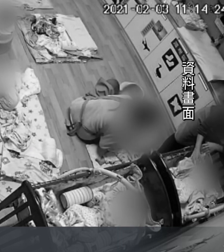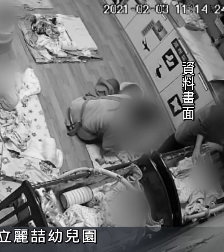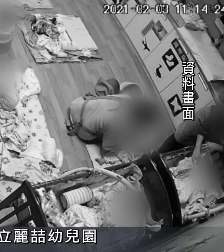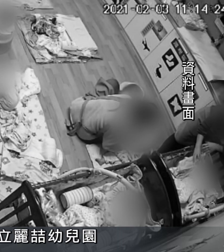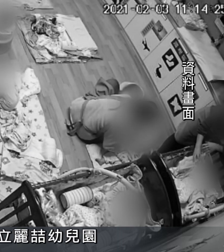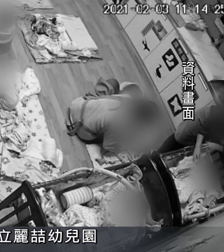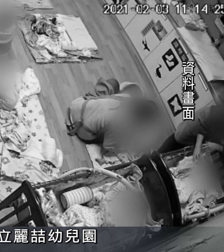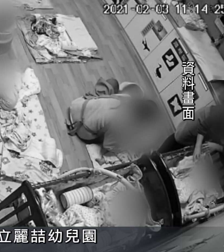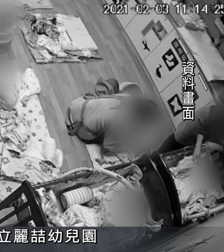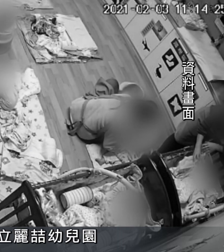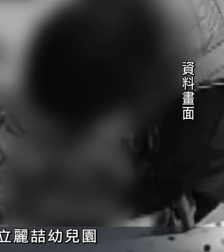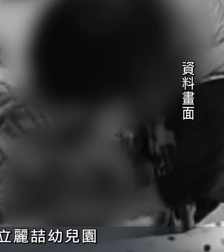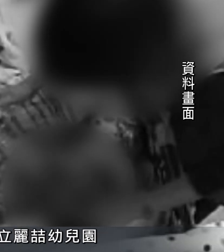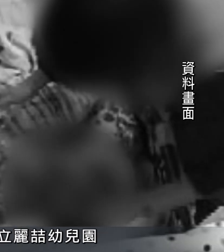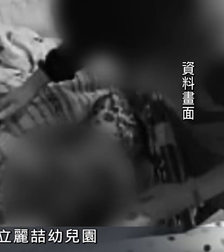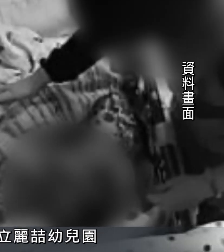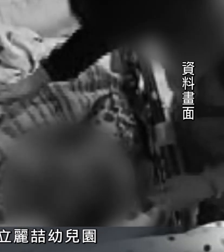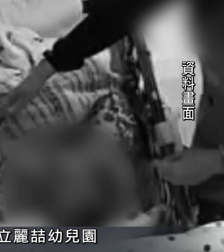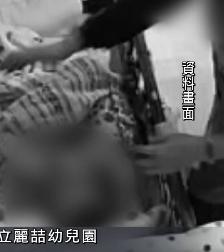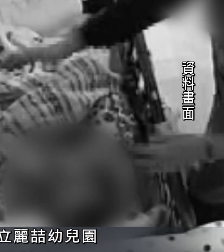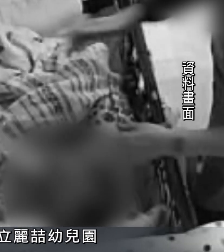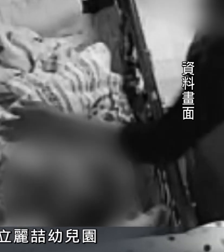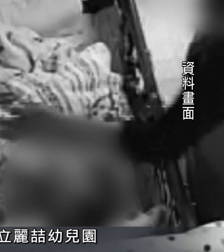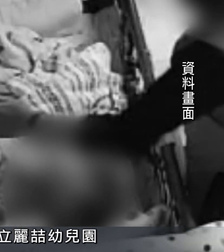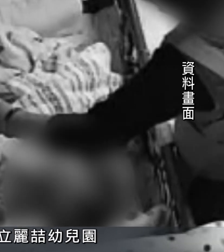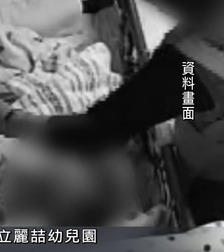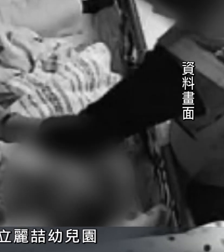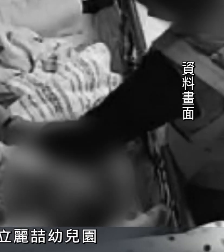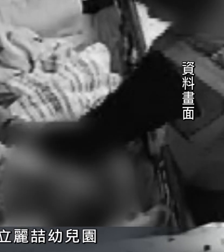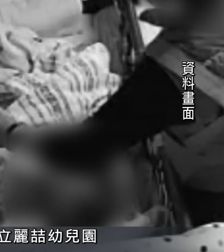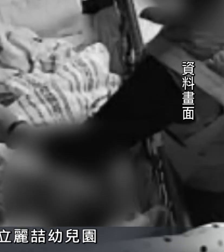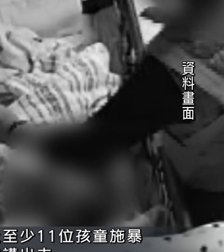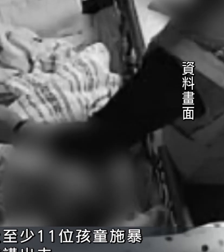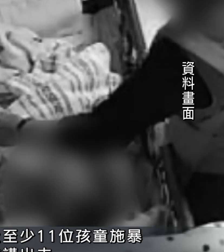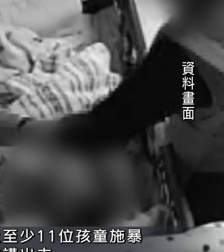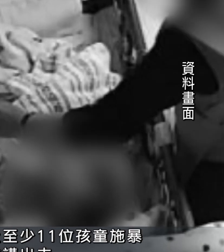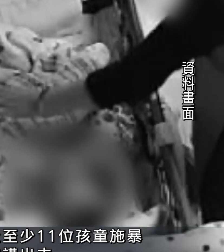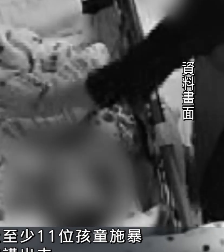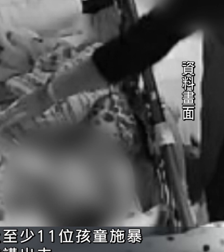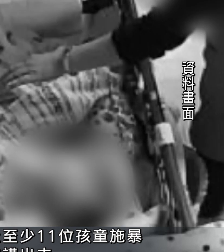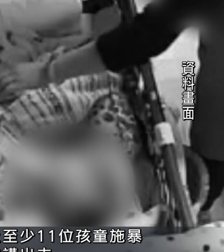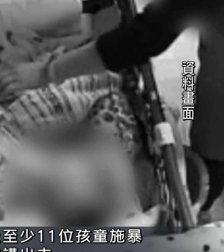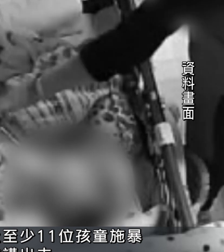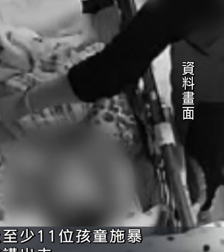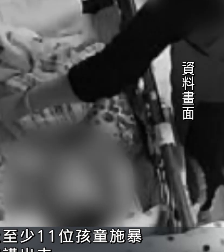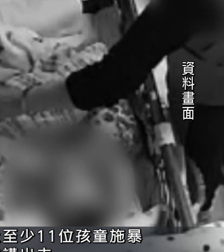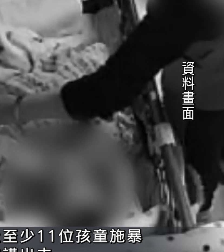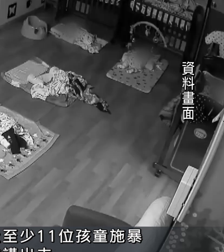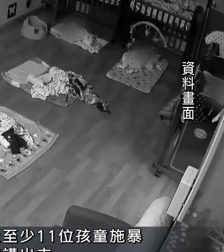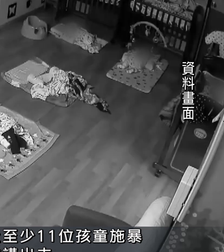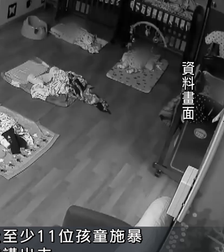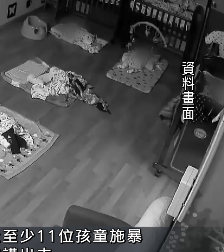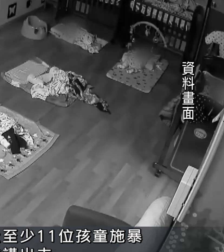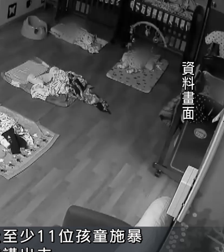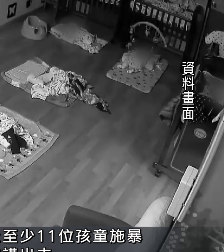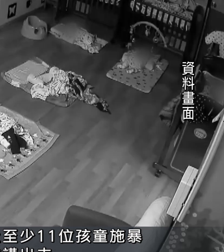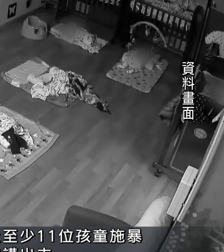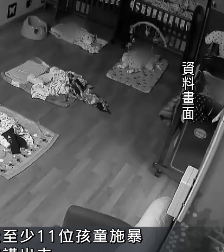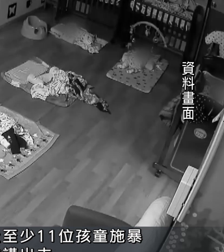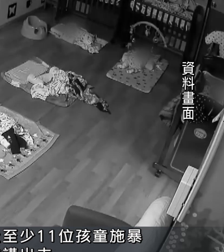去年1月，台中市私立立哲幼儿园爆发虐童案，诚信教保员对班上至少11位孩童施暴，并且恫吓学